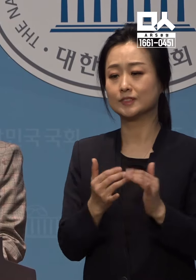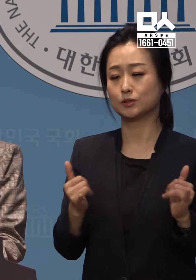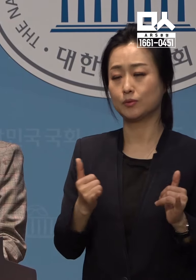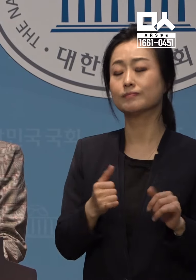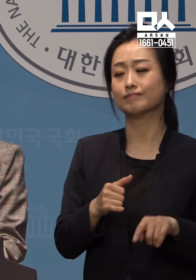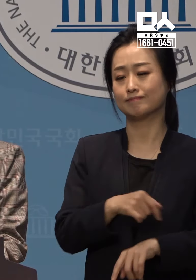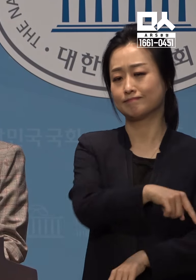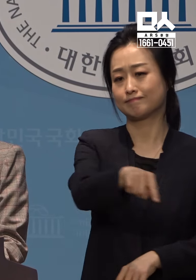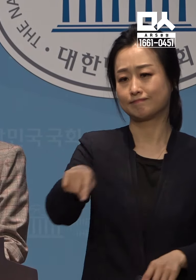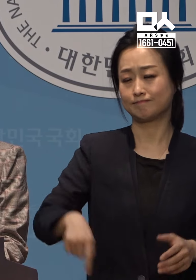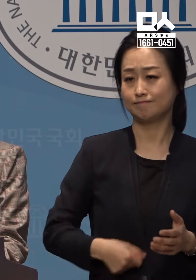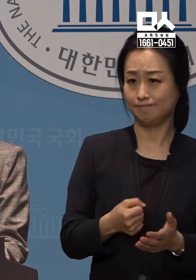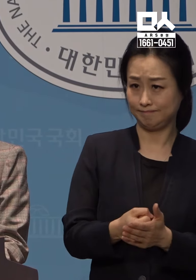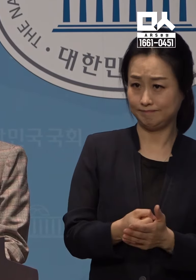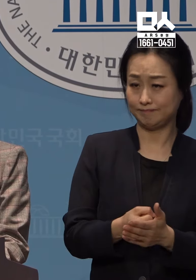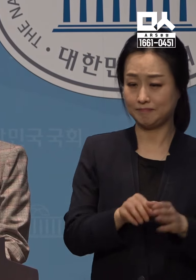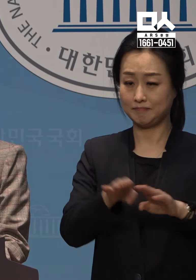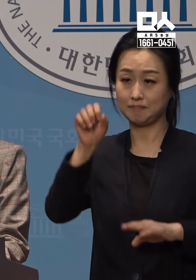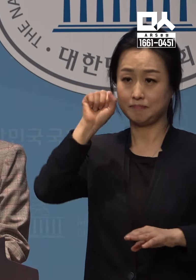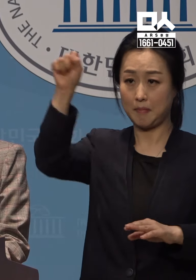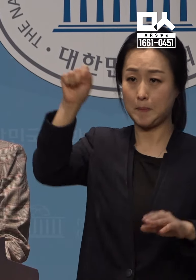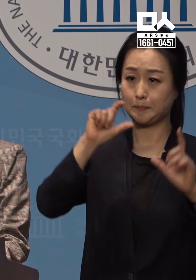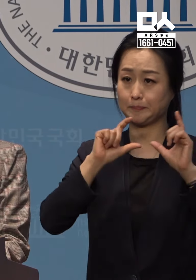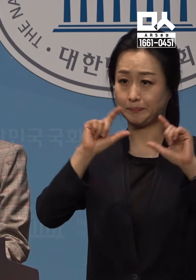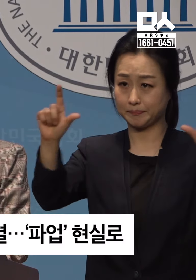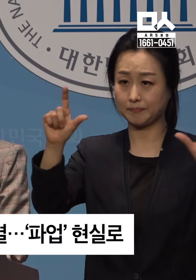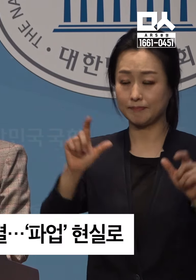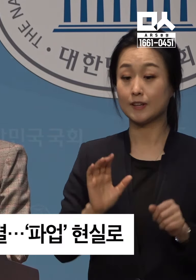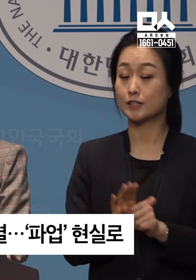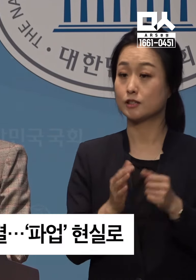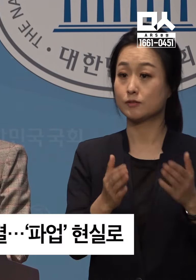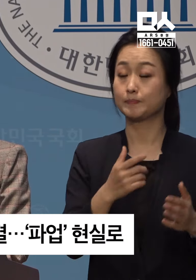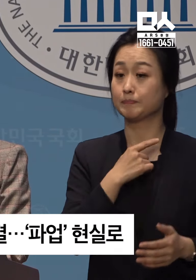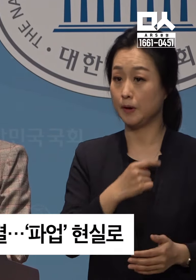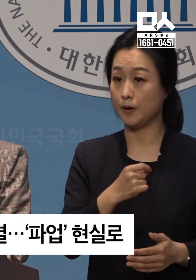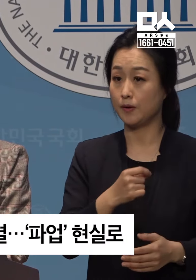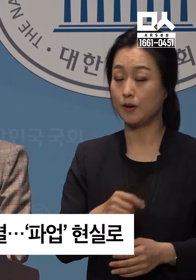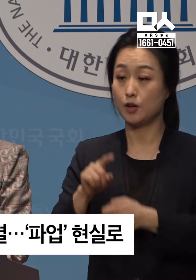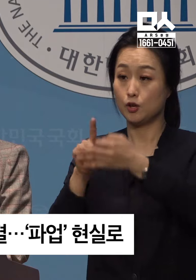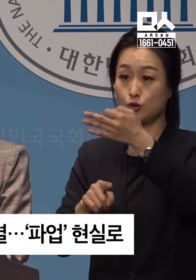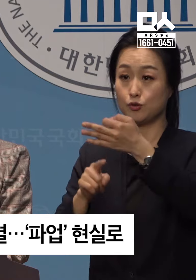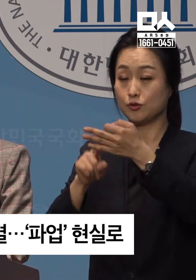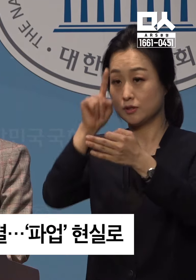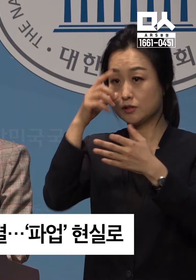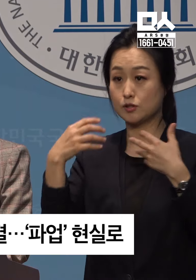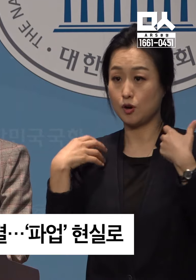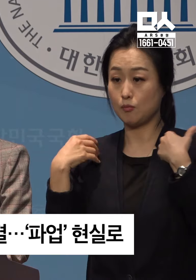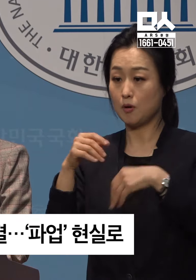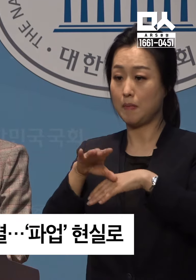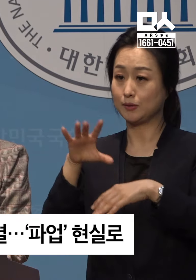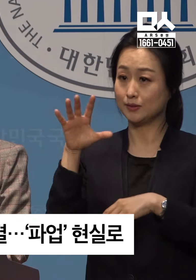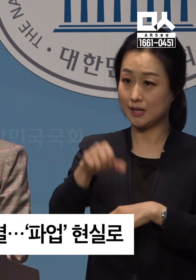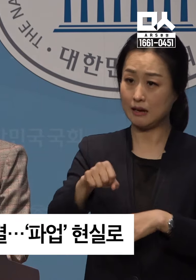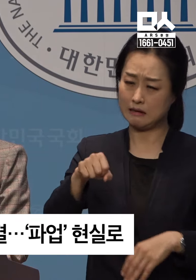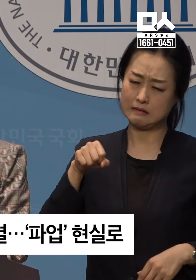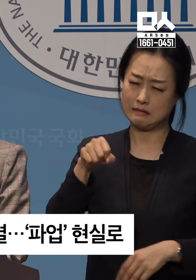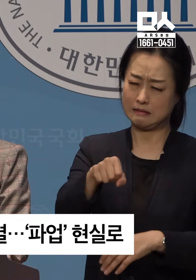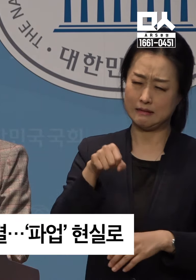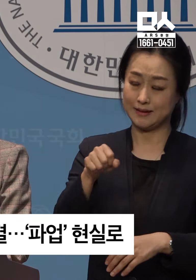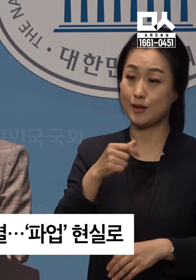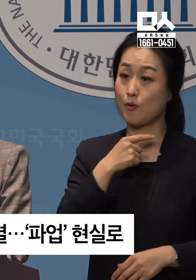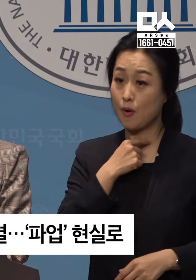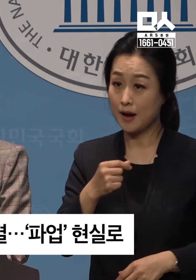양대 노조의 결단을 지지합니다 윤성열 정권은 방송을 장악하여 권력의 입맛대로 휘두르려